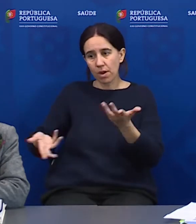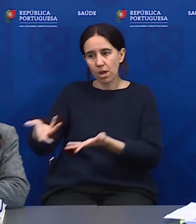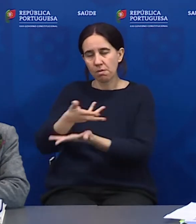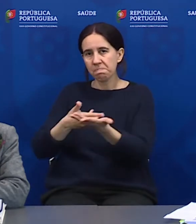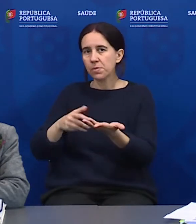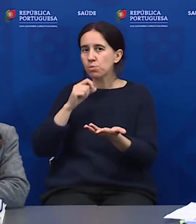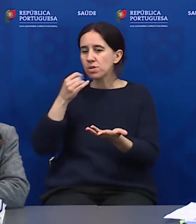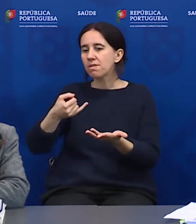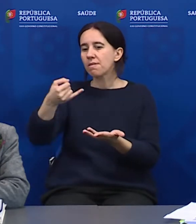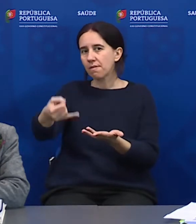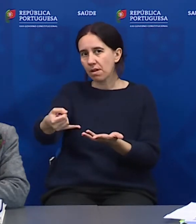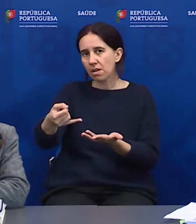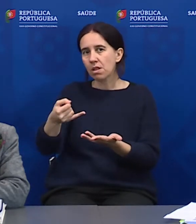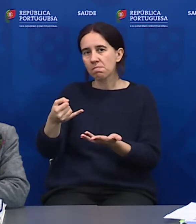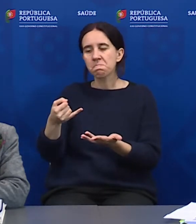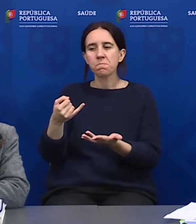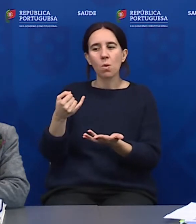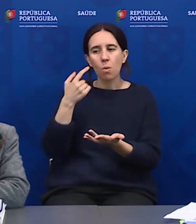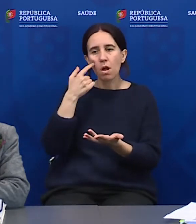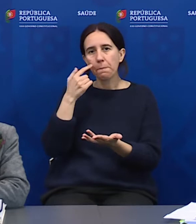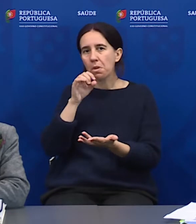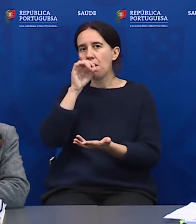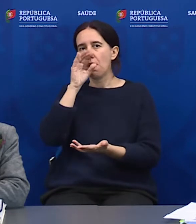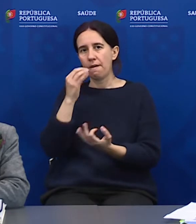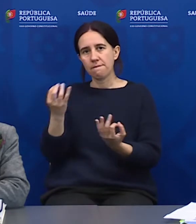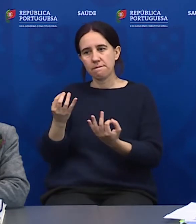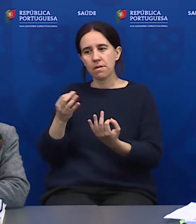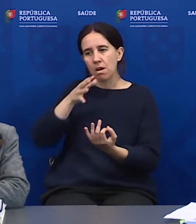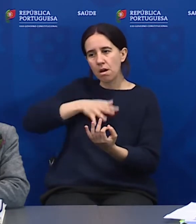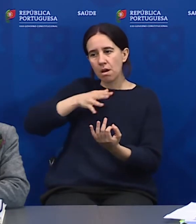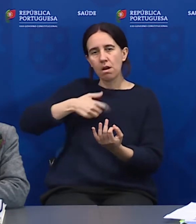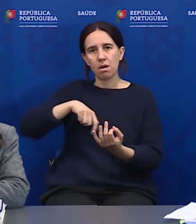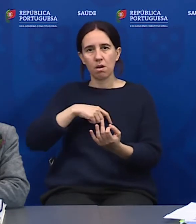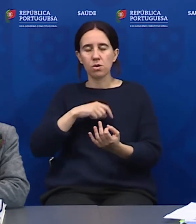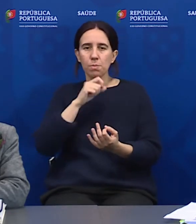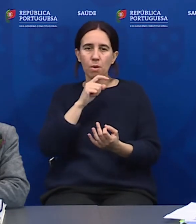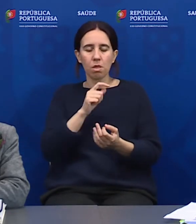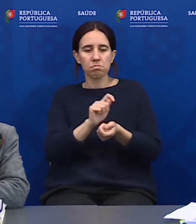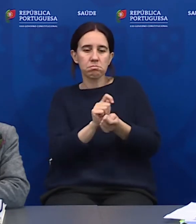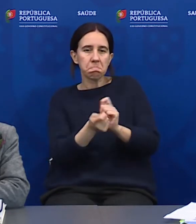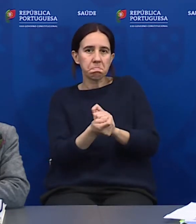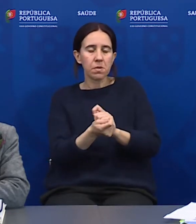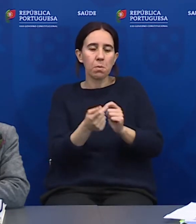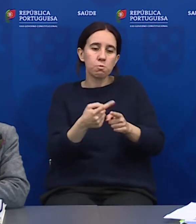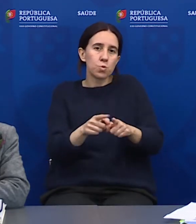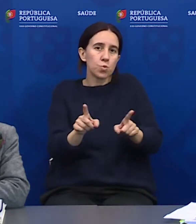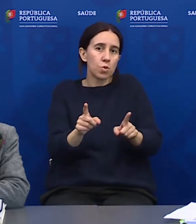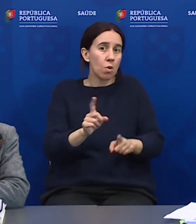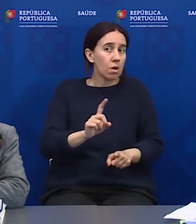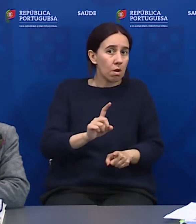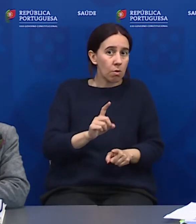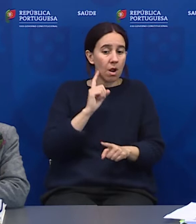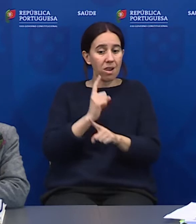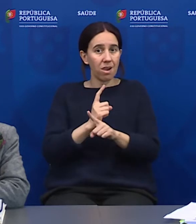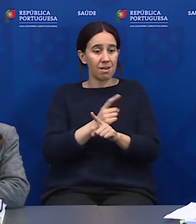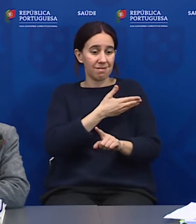poderá surgir algum tipo de conclusões que nos poderá levar a alguma atitude eventualmente diferente ou não